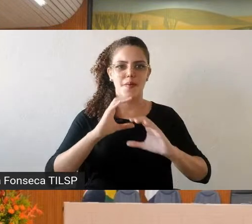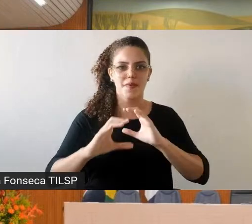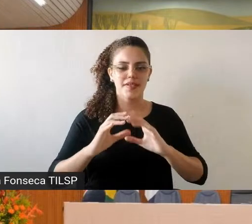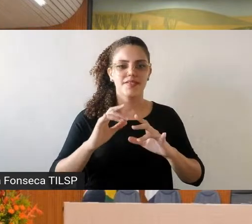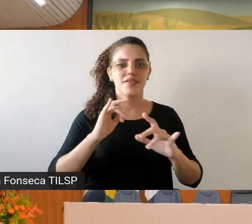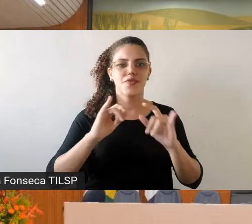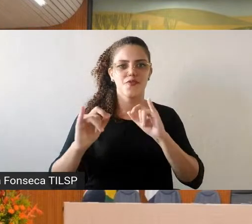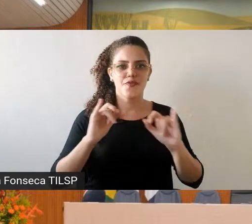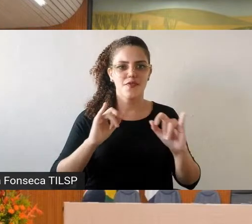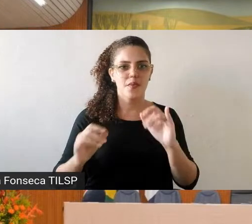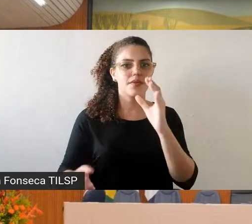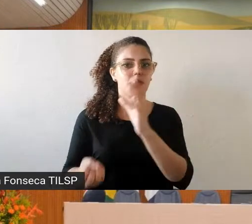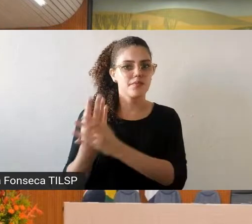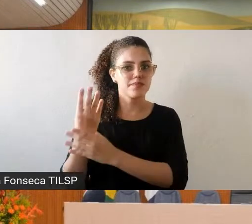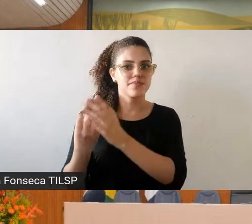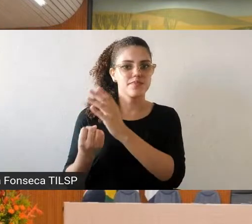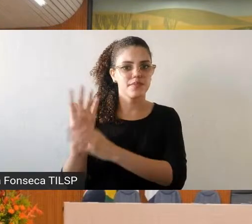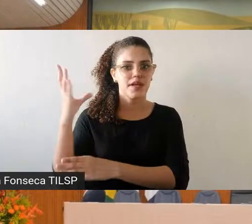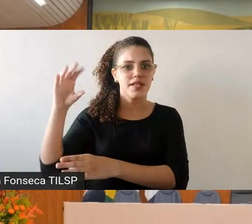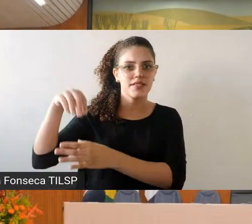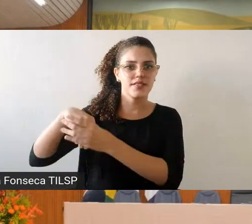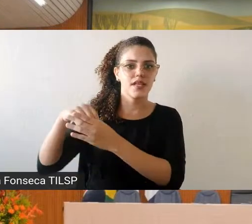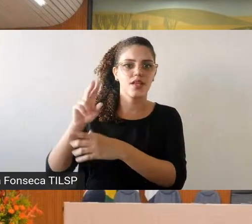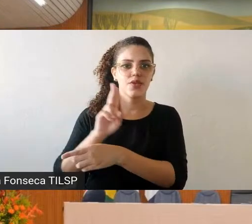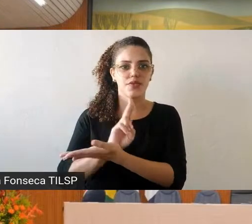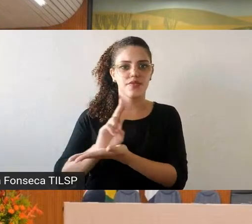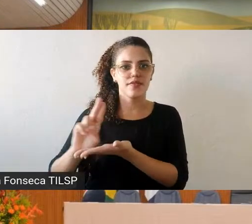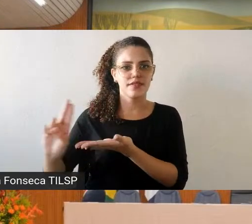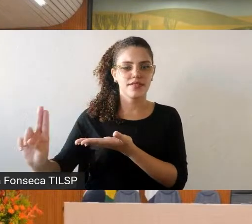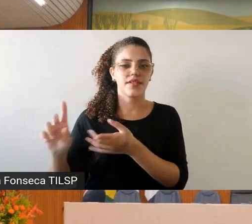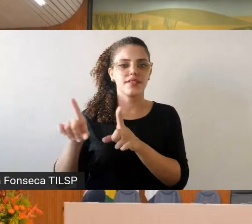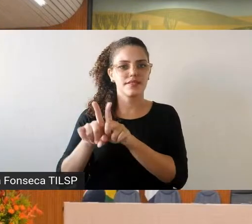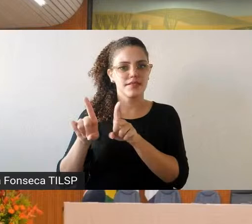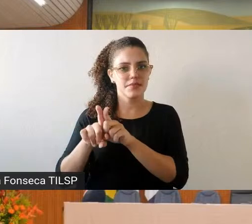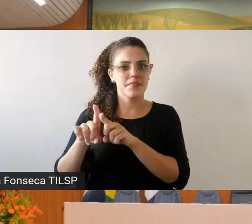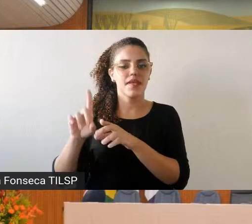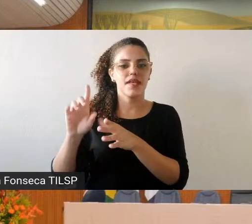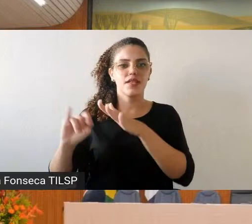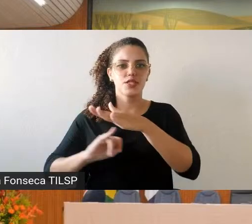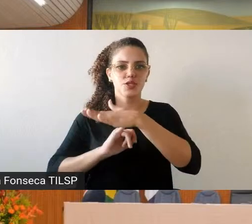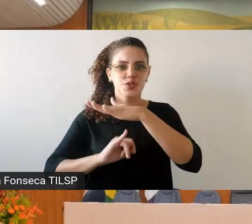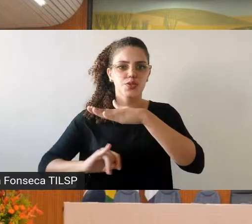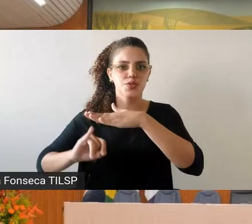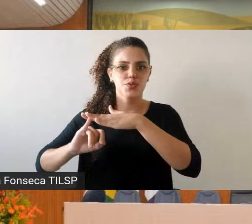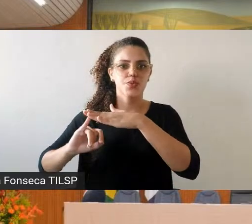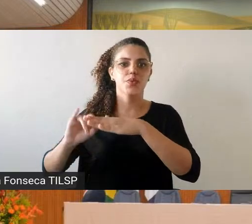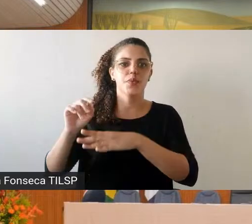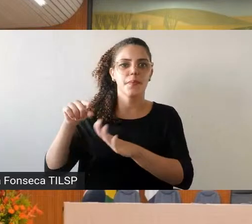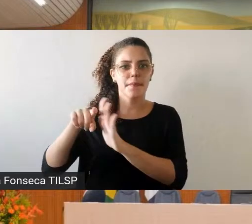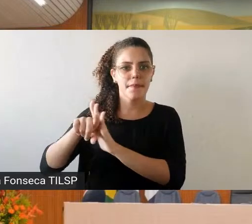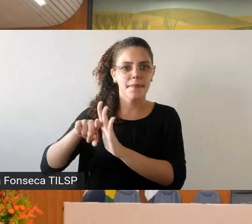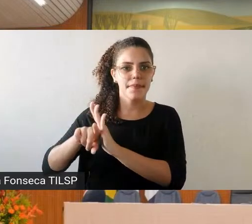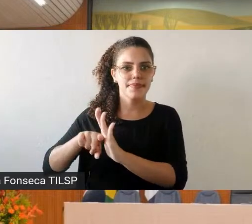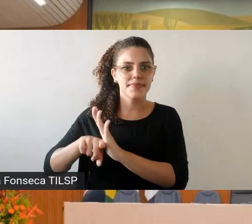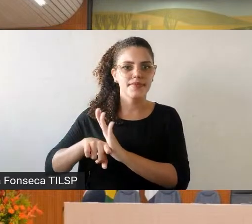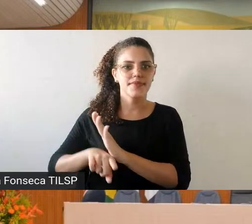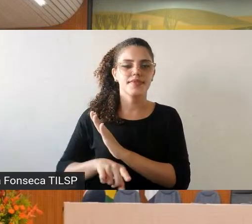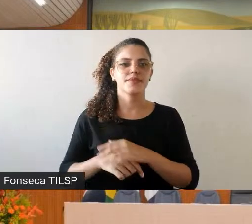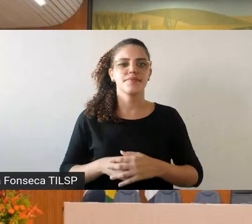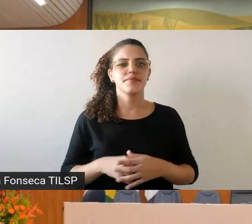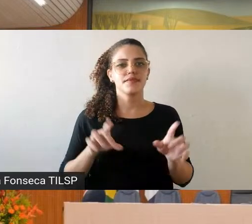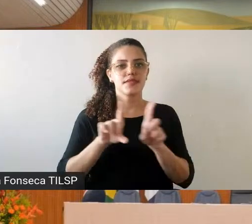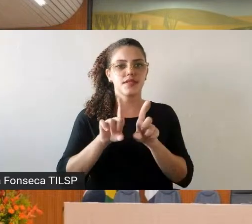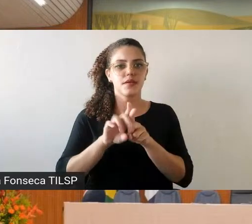universidades, produzida nos institutos de pesquisa. Então, a importância da ciência, mas de uma ciência que se faz